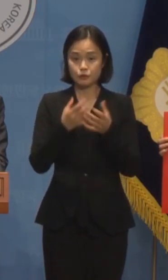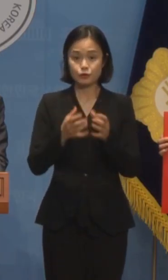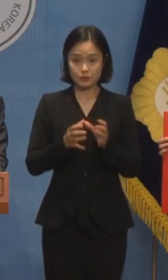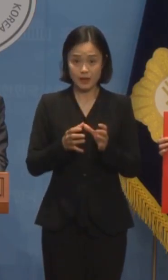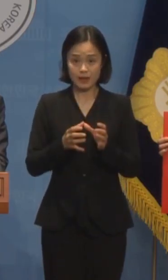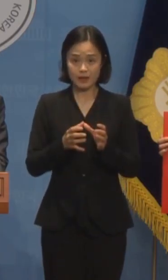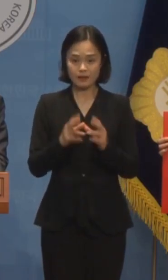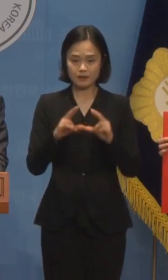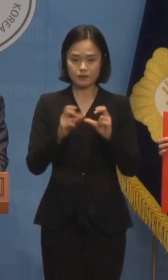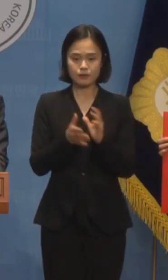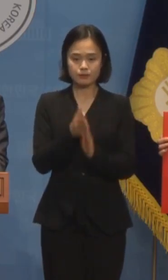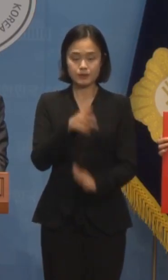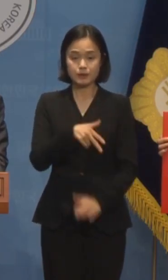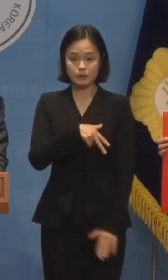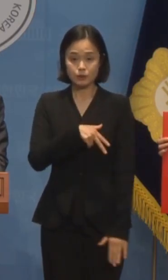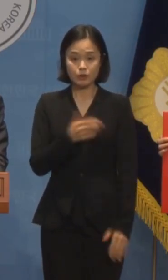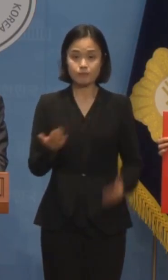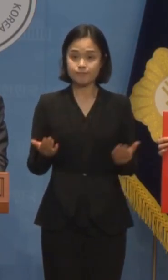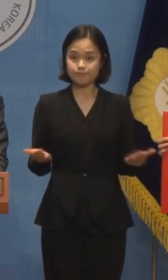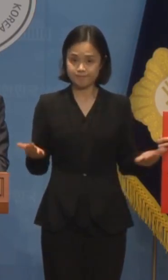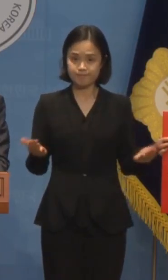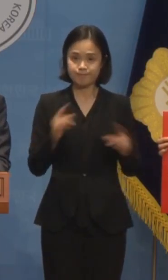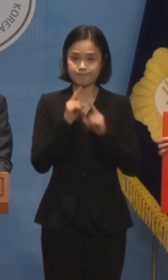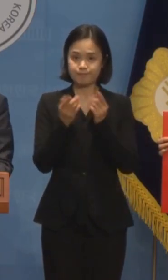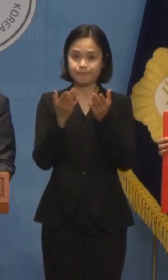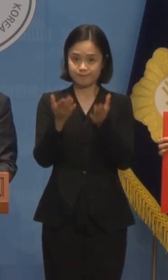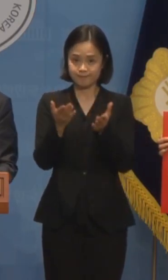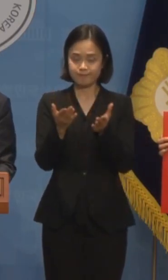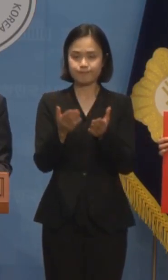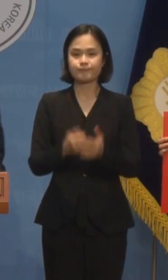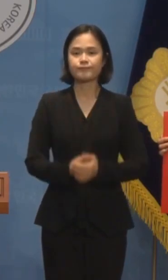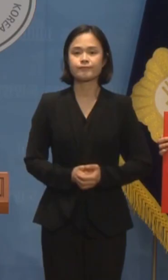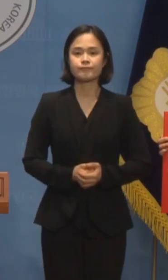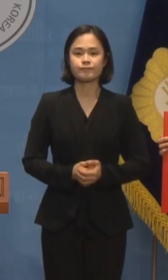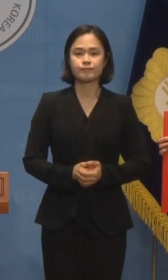성남시 의원님들의 기자회견문 낭독이 있겠습니다.